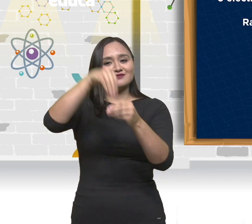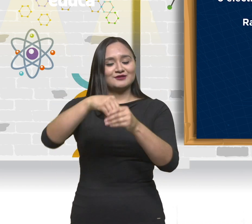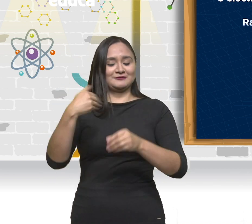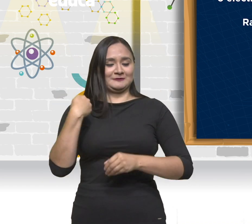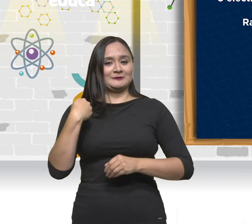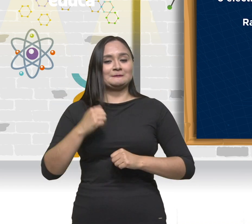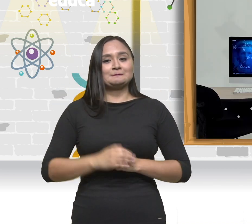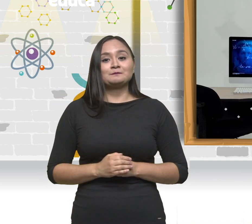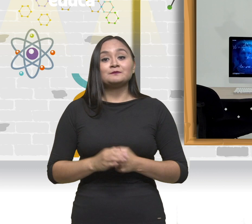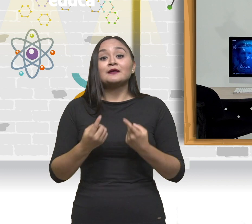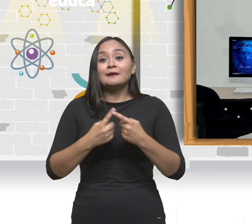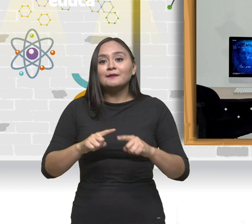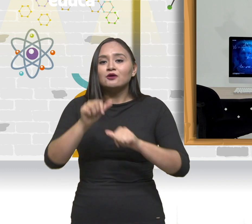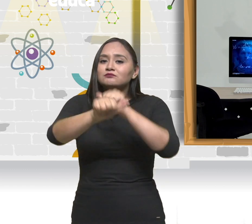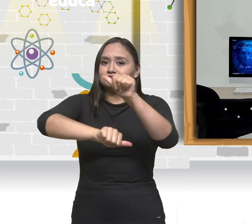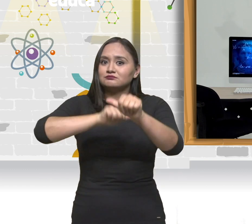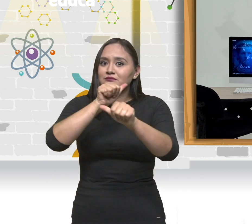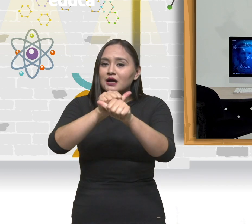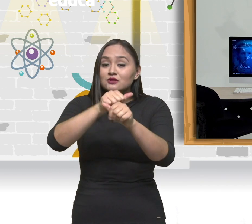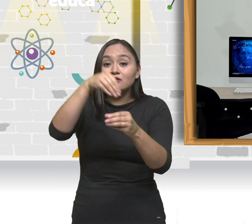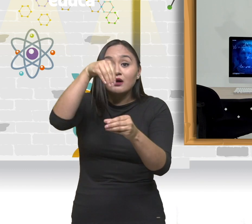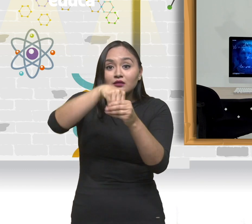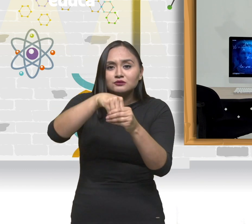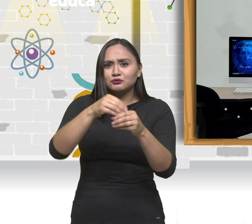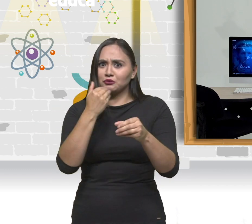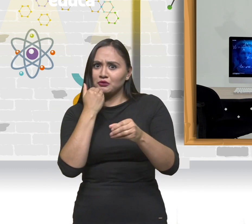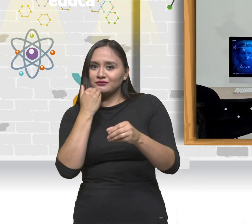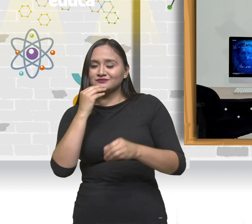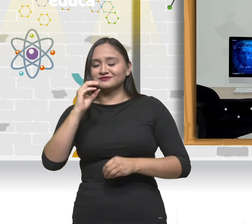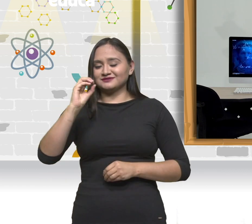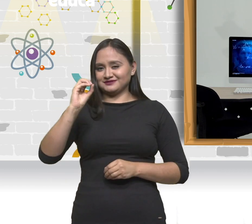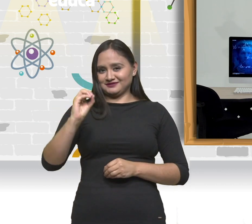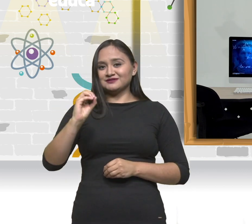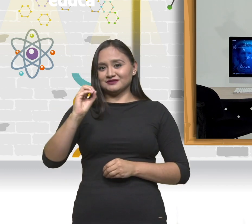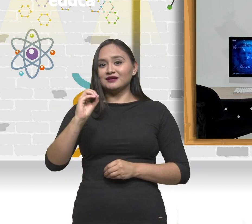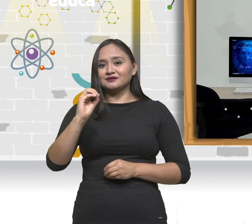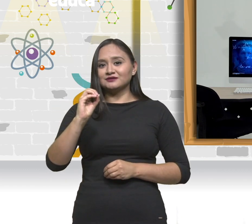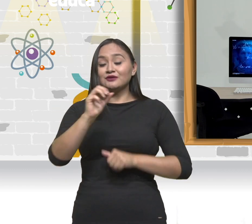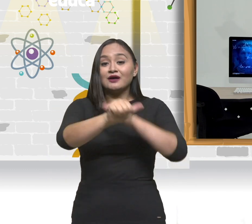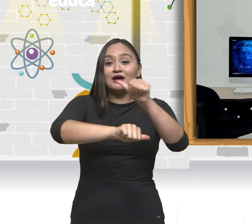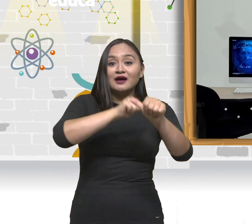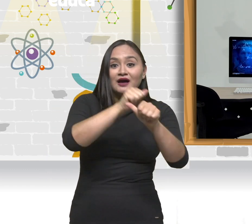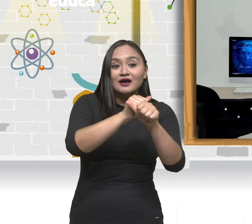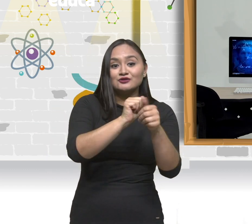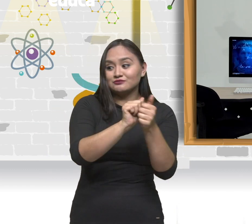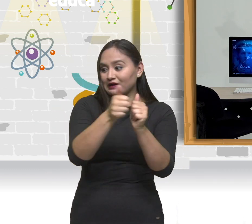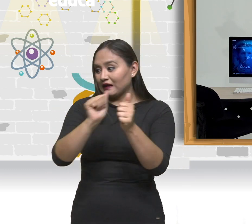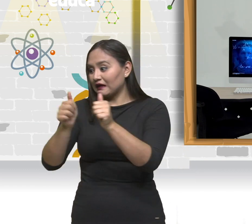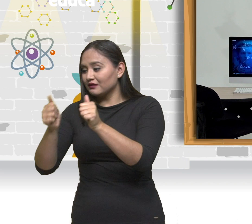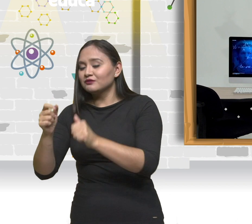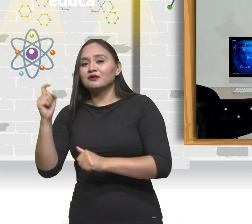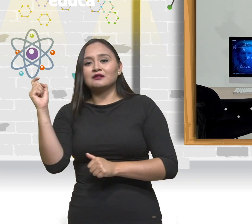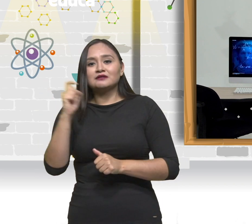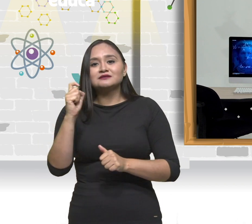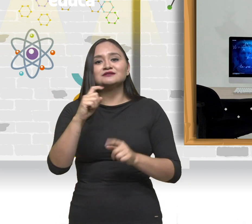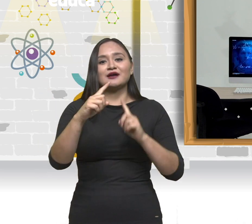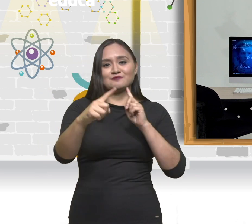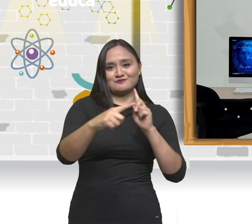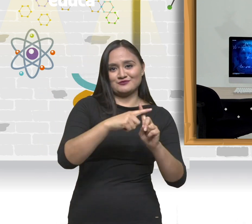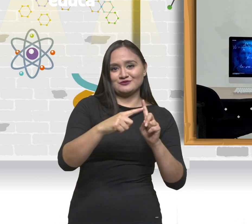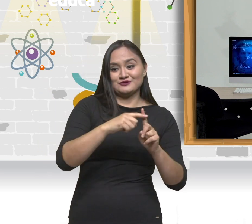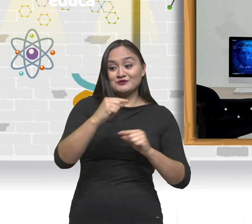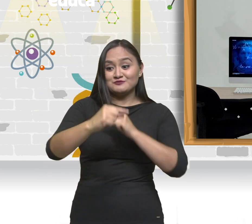en todos los átomos. Pero, en general, el átomo tiene una carga neutra, por lo que cada átomo tiene que tener suficiente